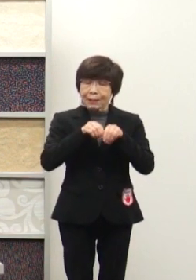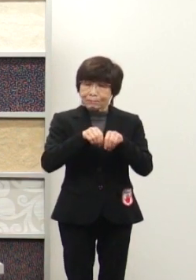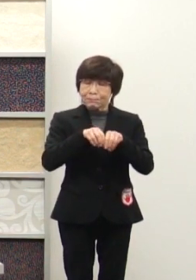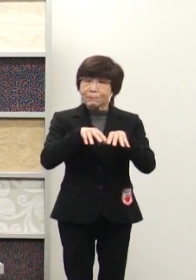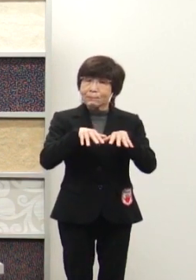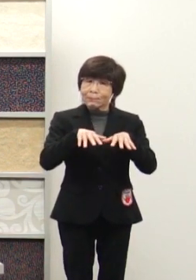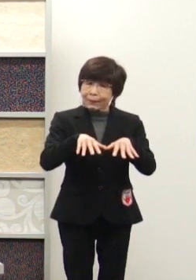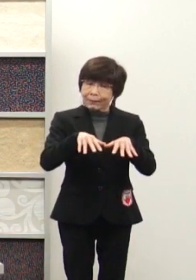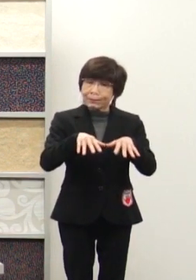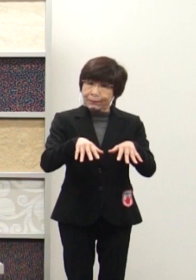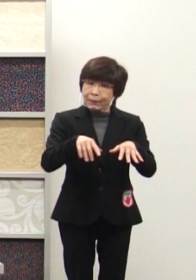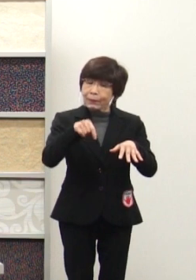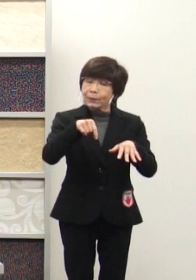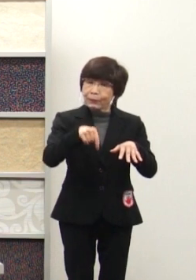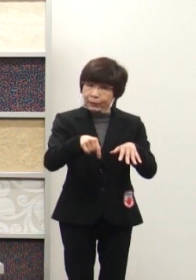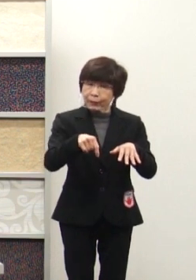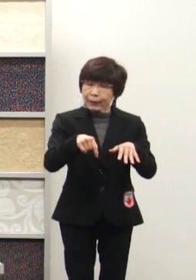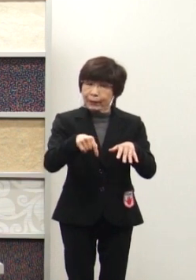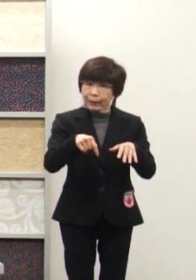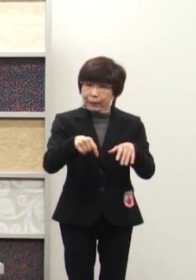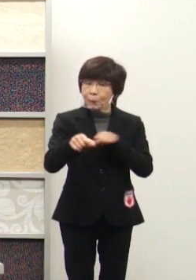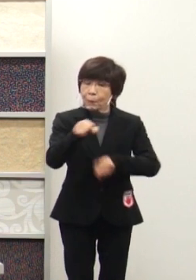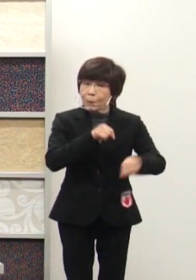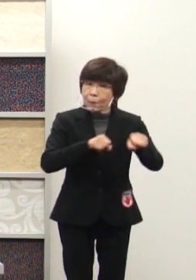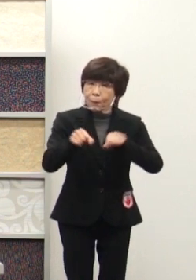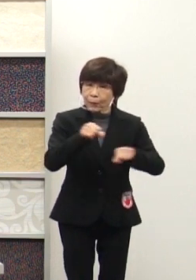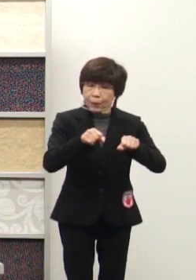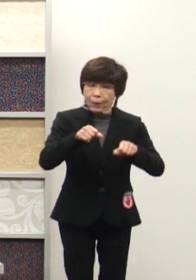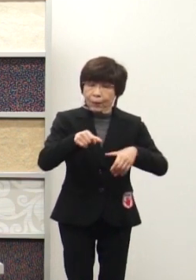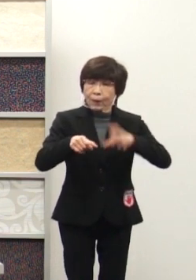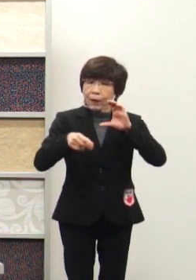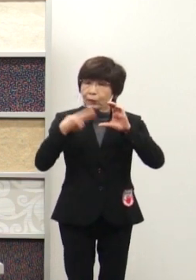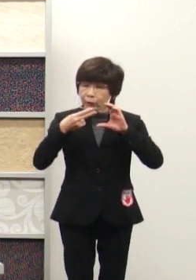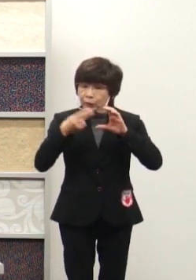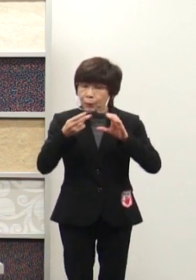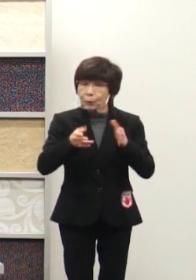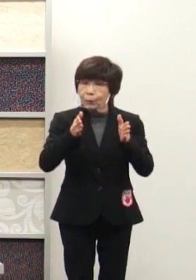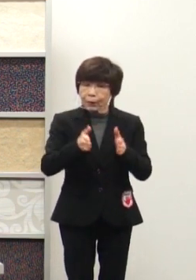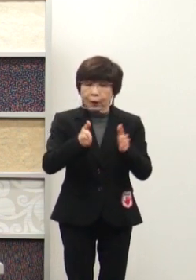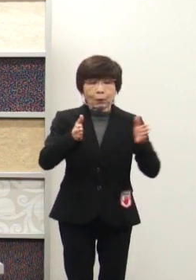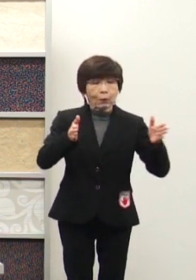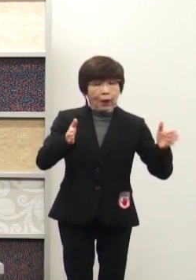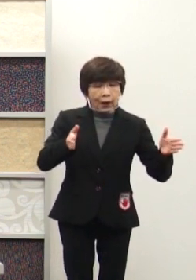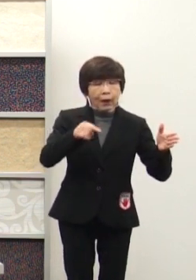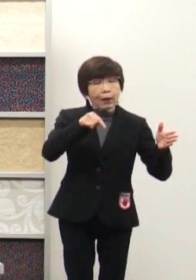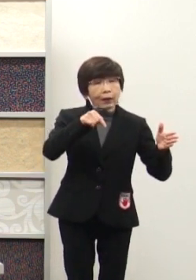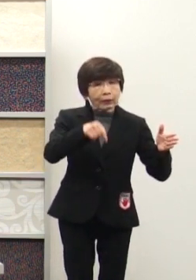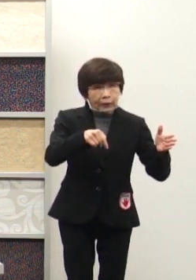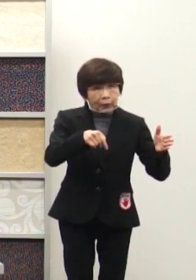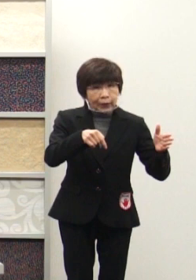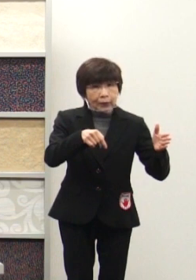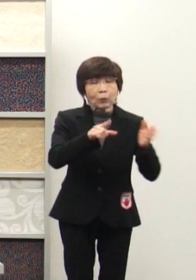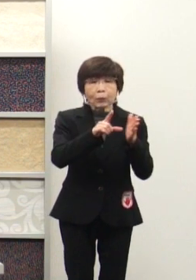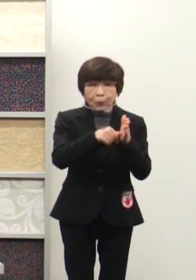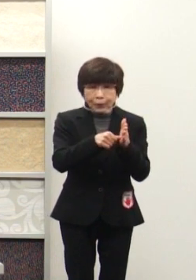ゾーン の施設で要件緩和してやってらっしゃいますけど、それの陰性証明とかにも使える。 もちろんです、もちろんです